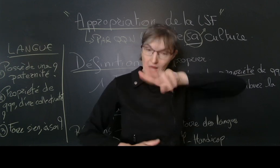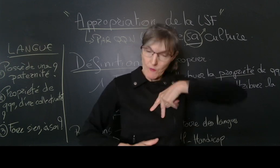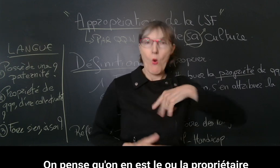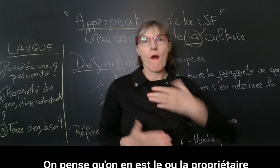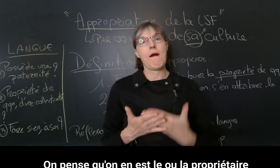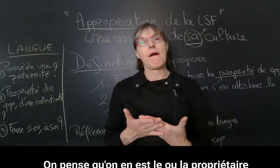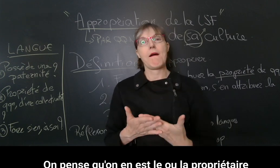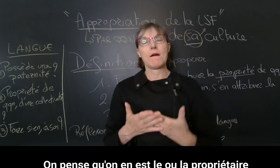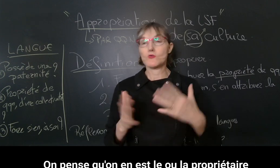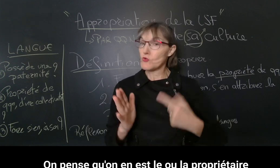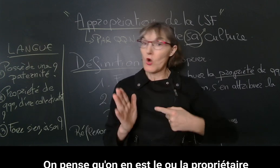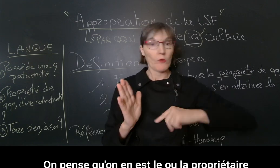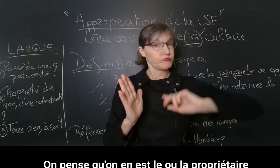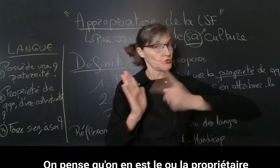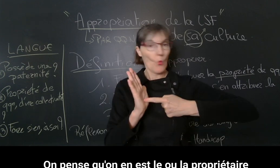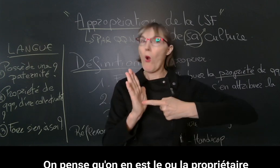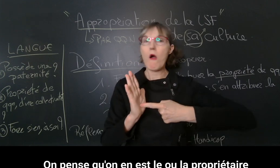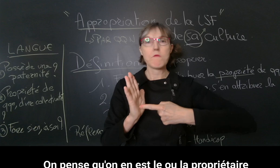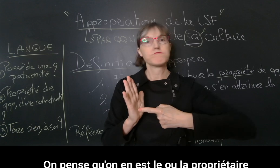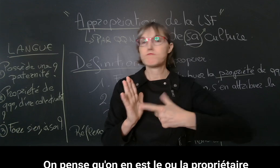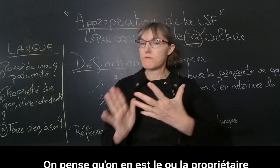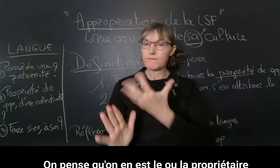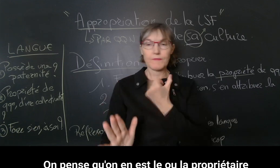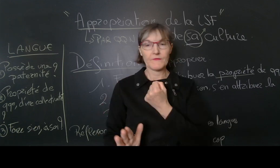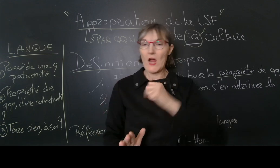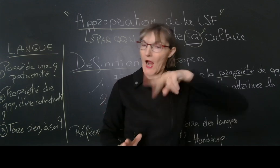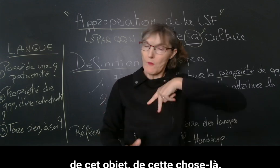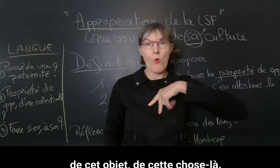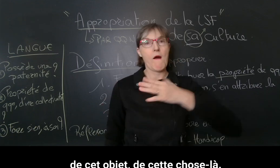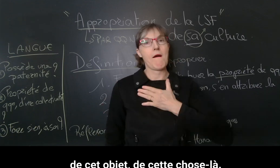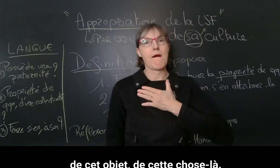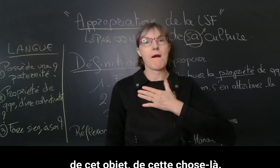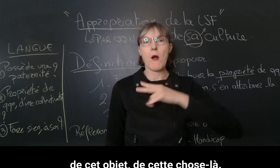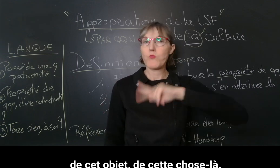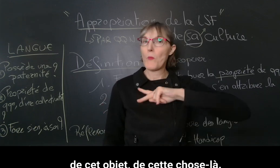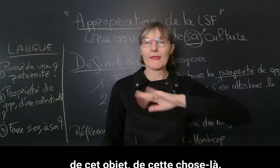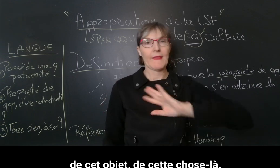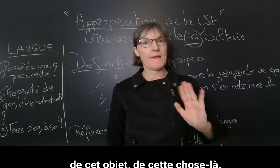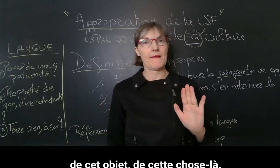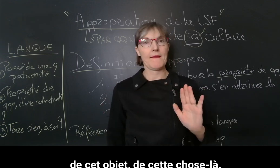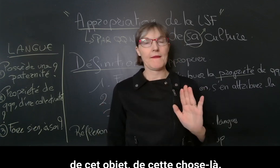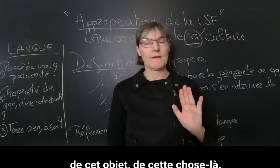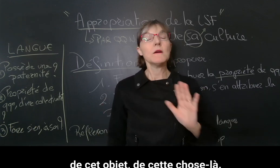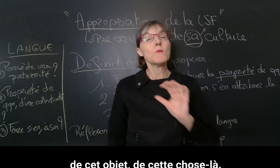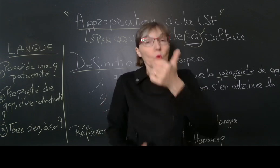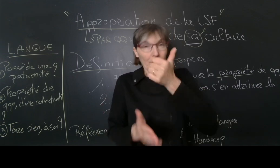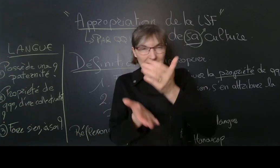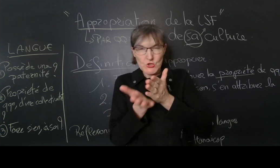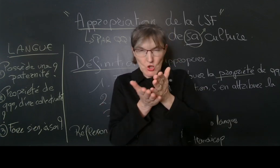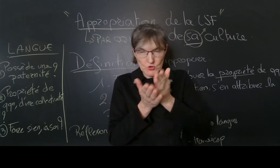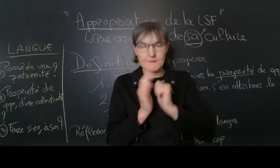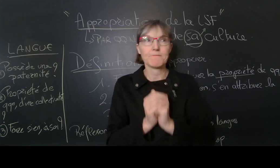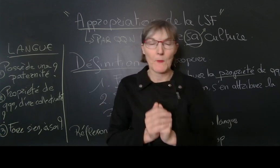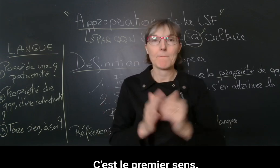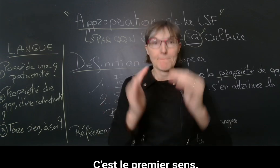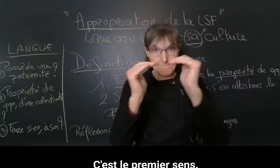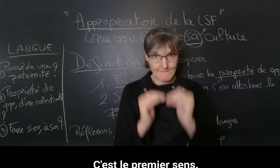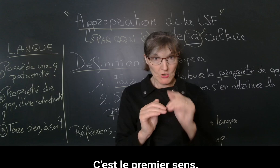on pense qu'on en est le ou la propriétaire de cet objet de cette chose là c le premier